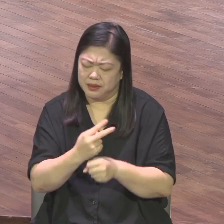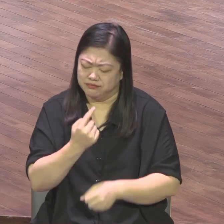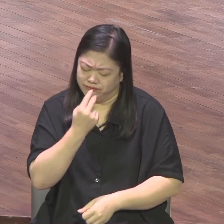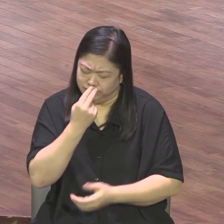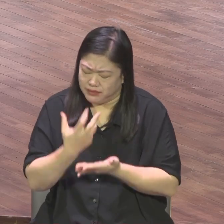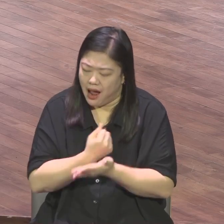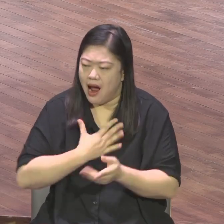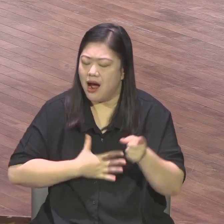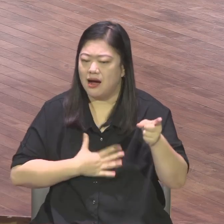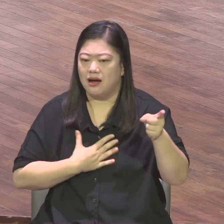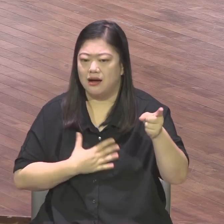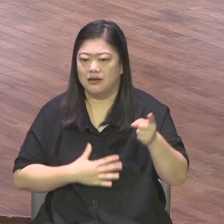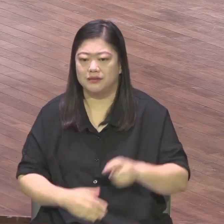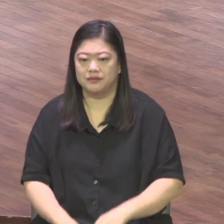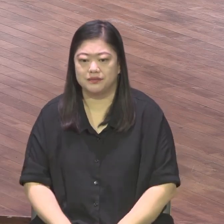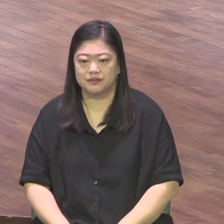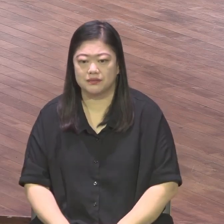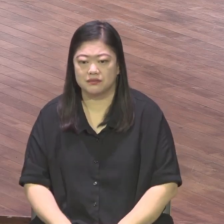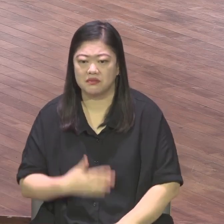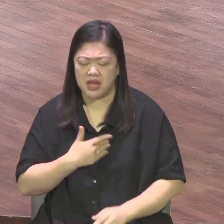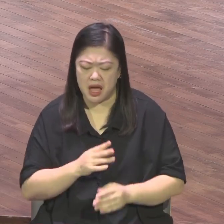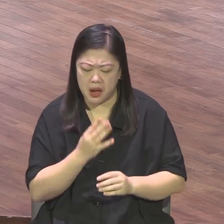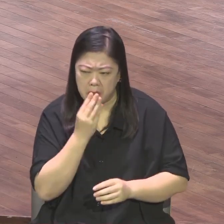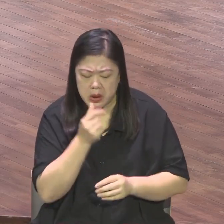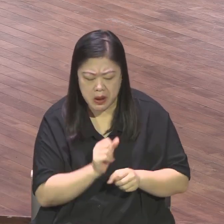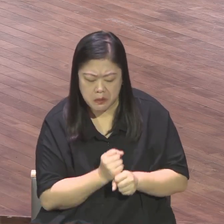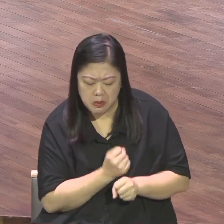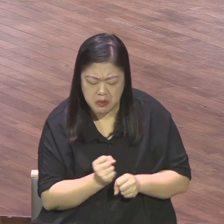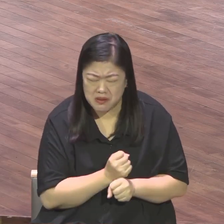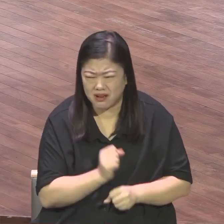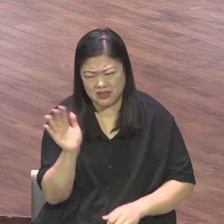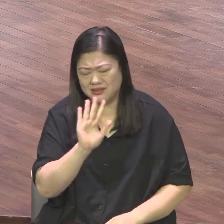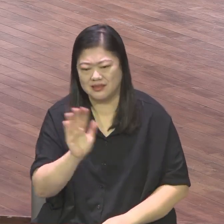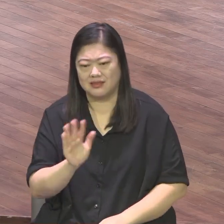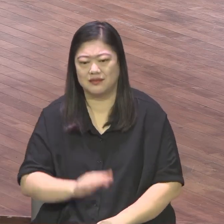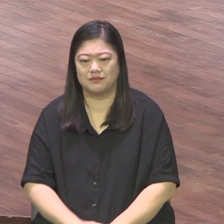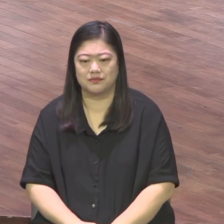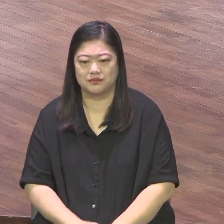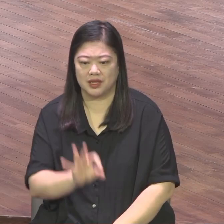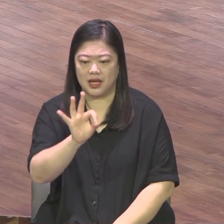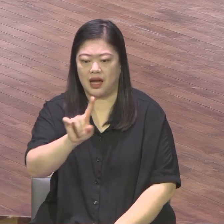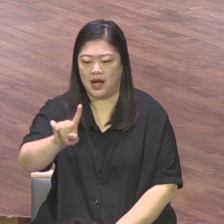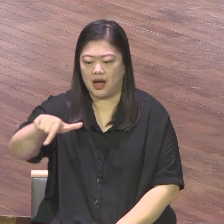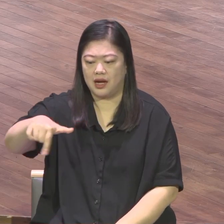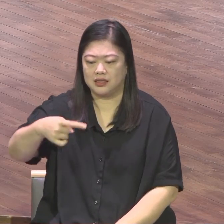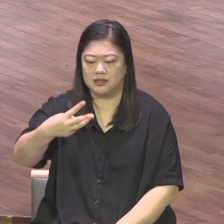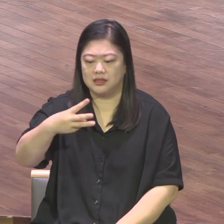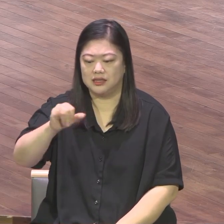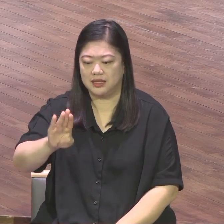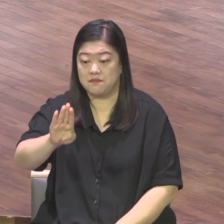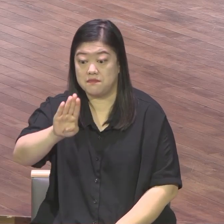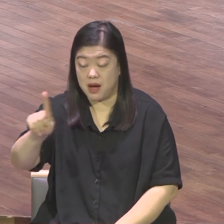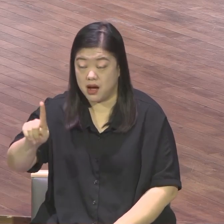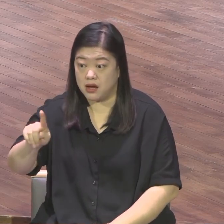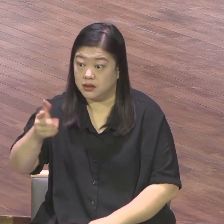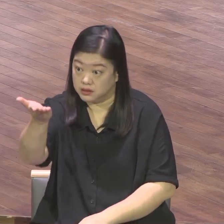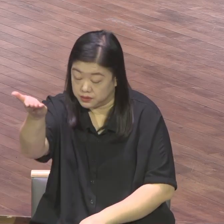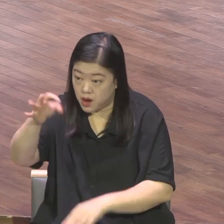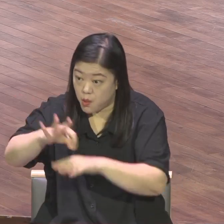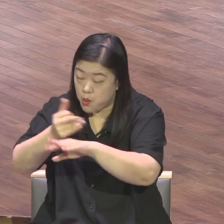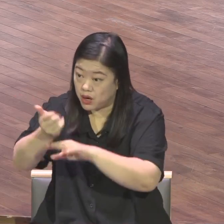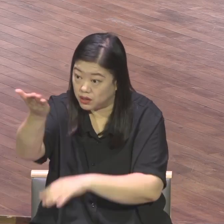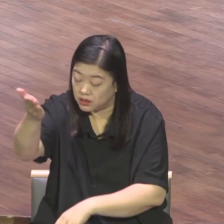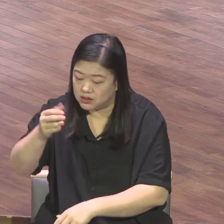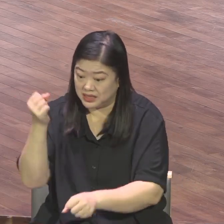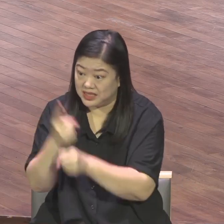믿나이다. 이 일은 한쪽 구석에서 행한 것이 아니니이다. 아그립바 왕이여 선지자를 믿으시나이까? 믿으시는